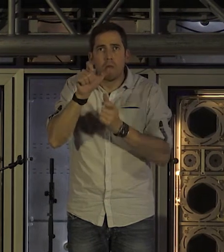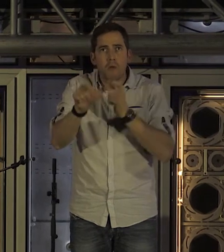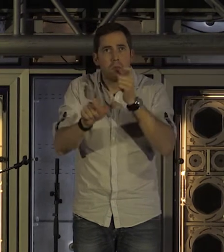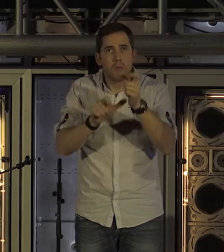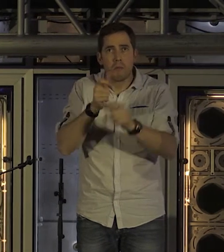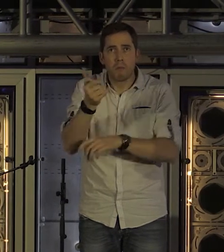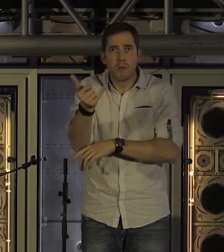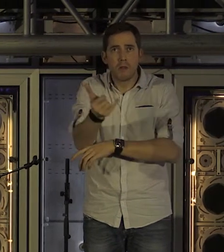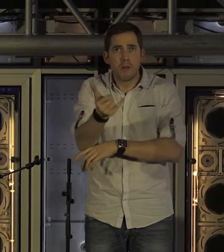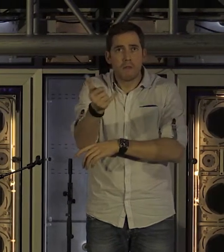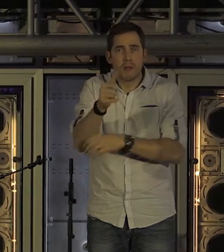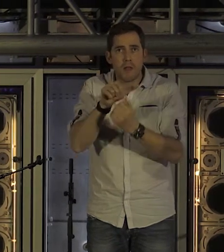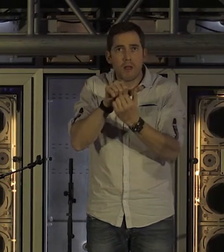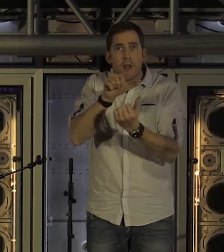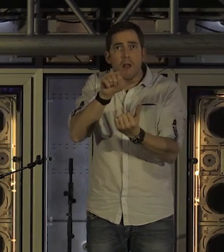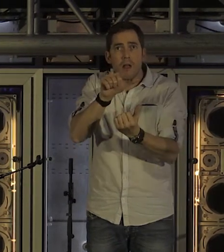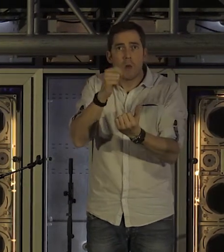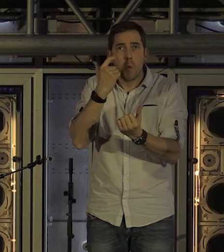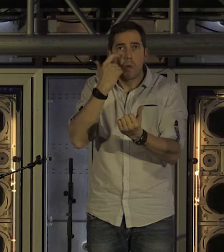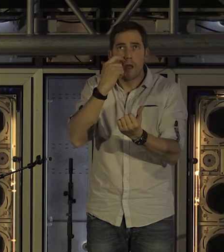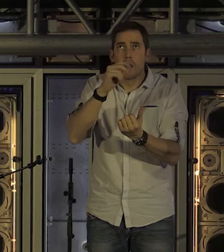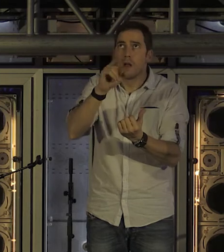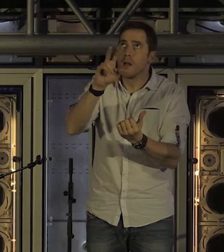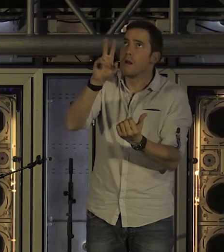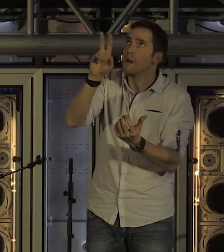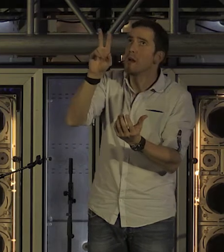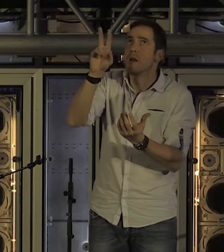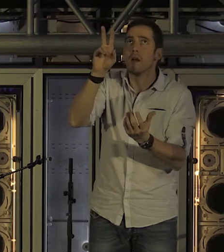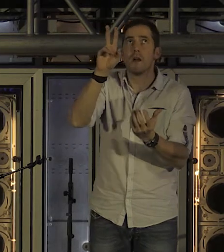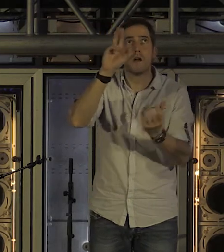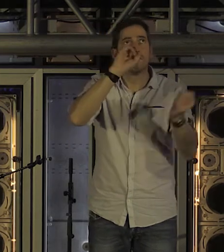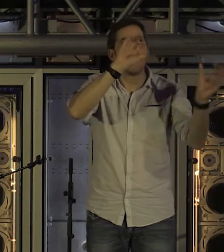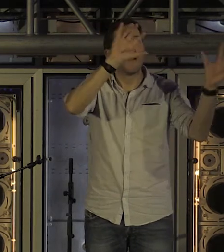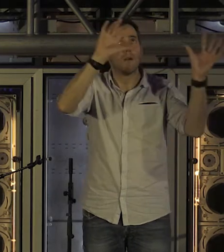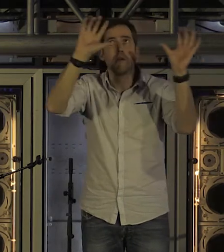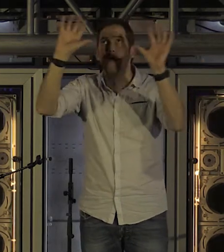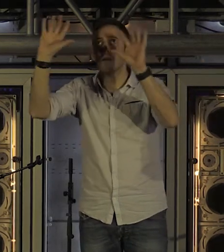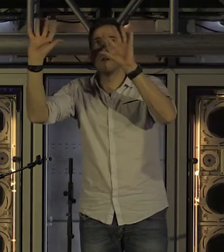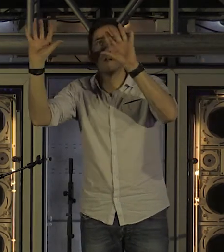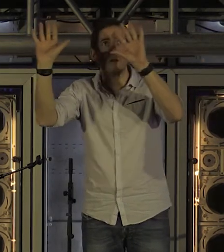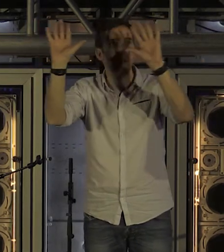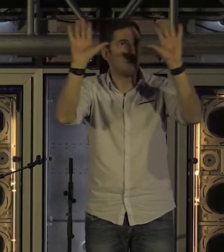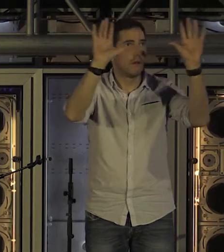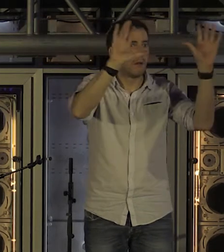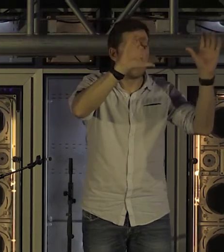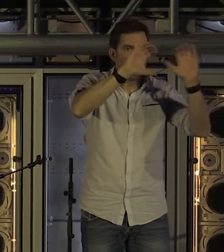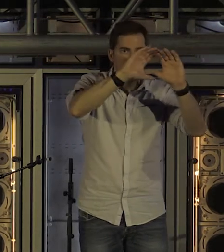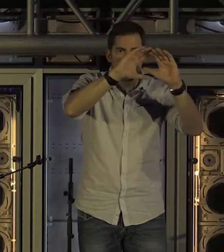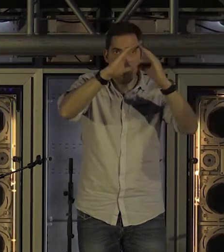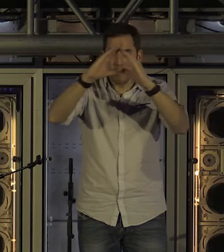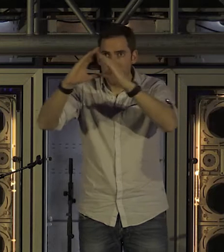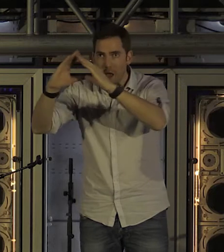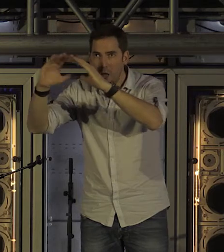coup. Et regarde le ciel qui s'avance dans les collines comme